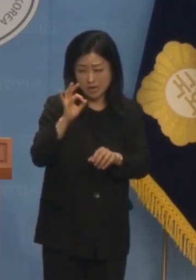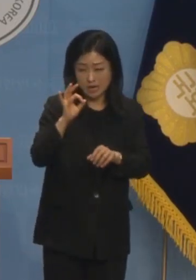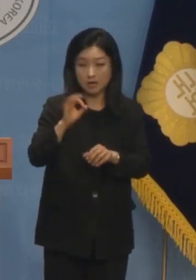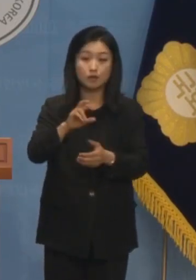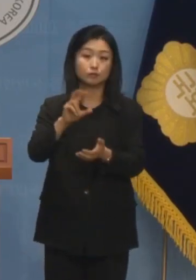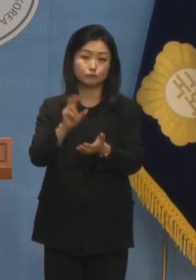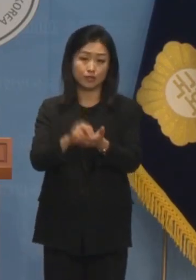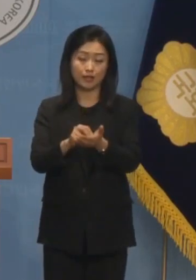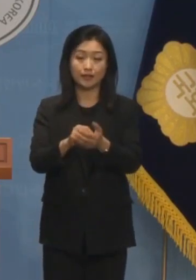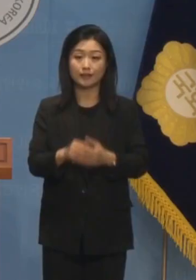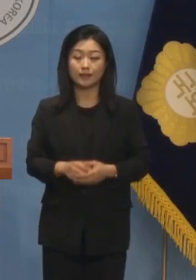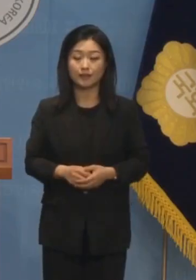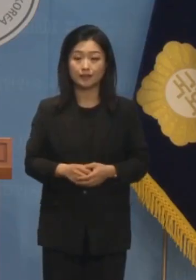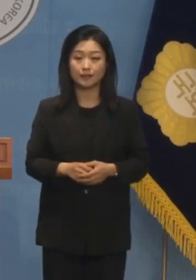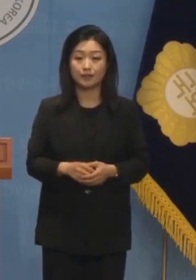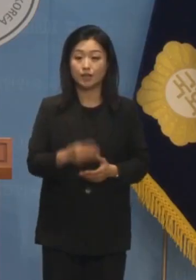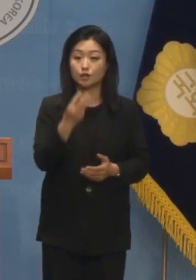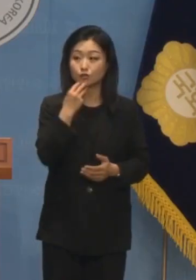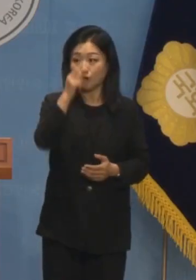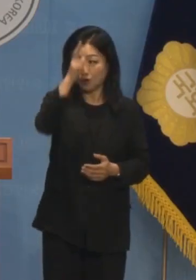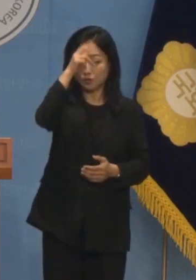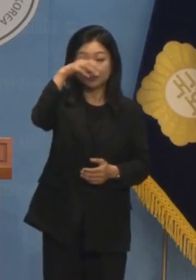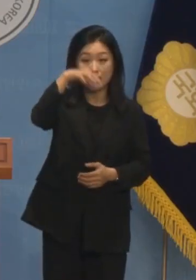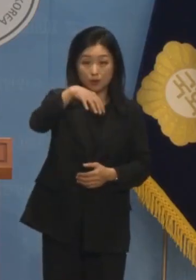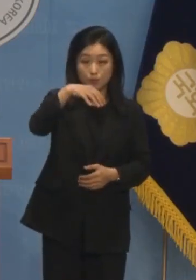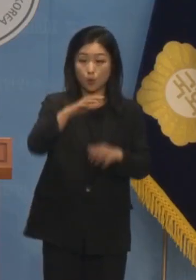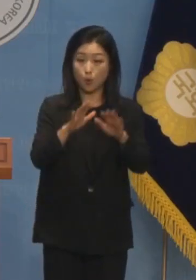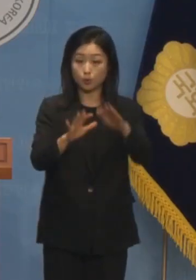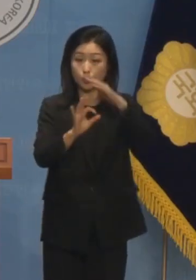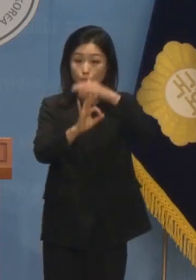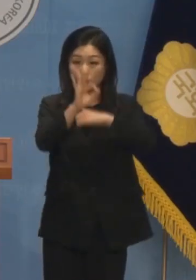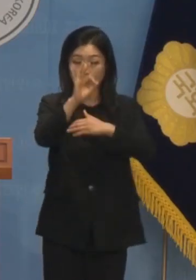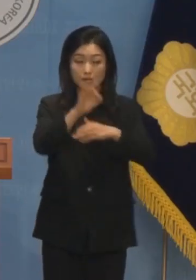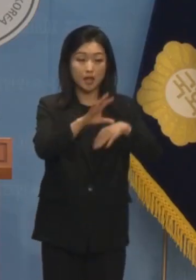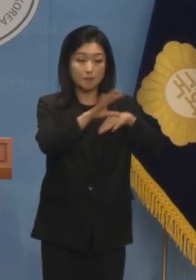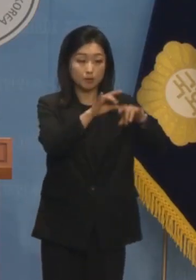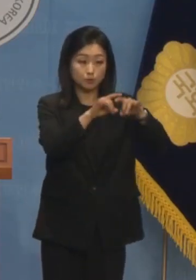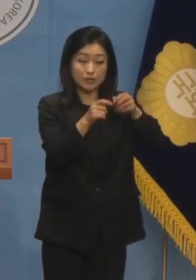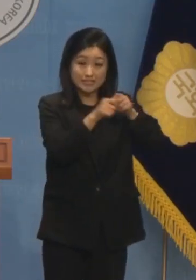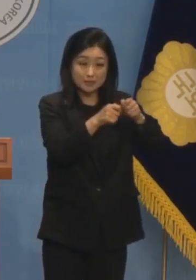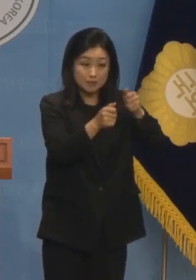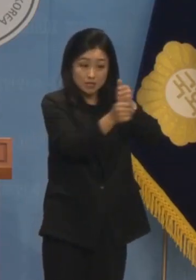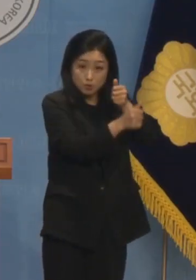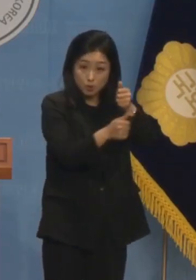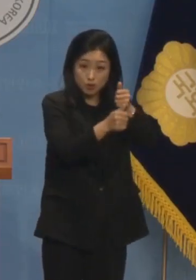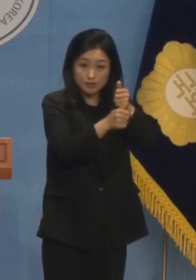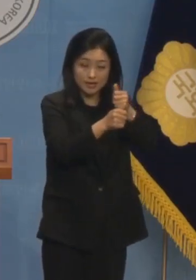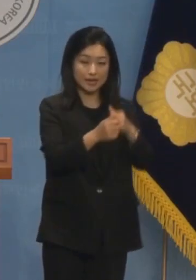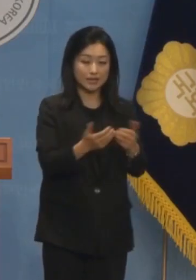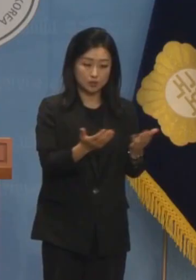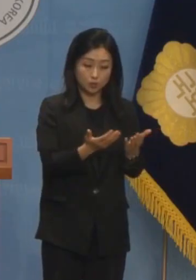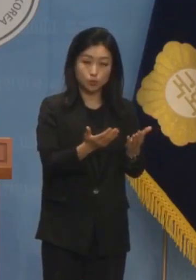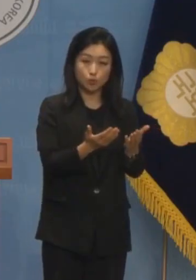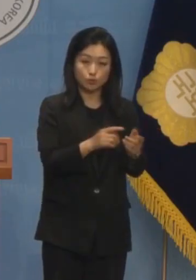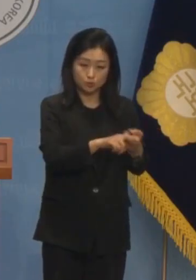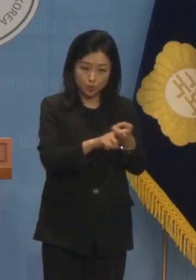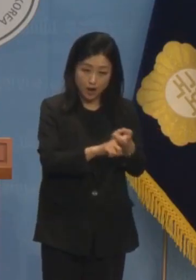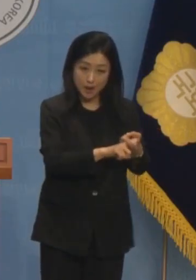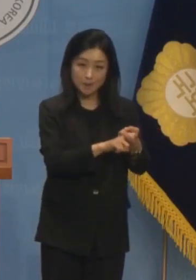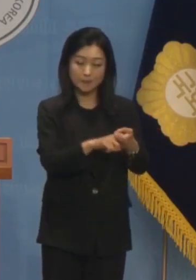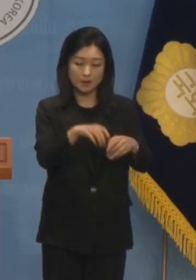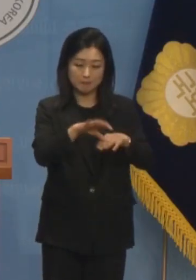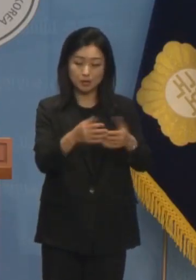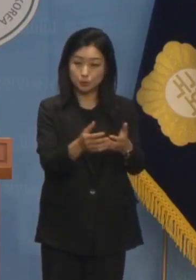서울경찰청 반부패 공공범죄수사대가 오늘 오전 방송통신심의위원회 노동조합 사무실, 지상파